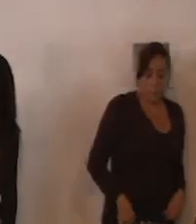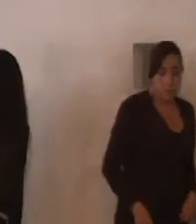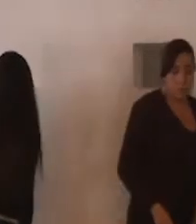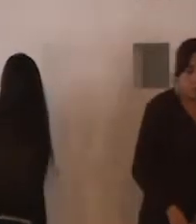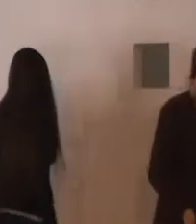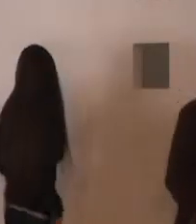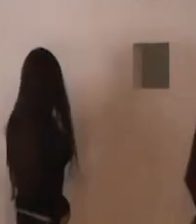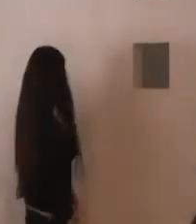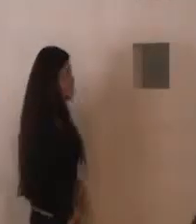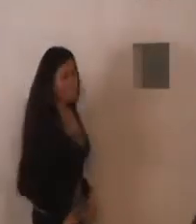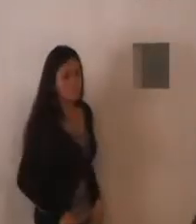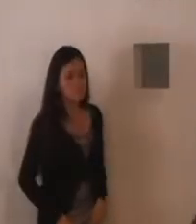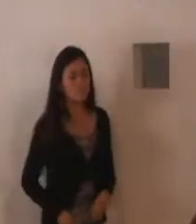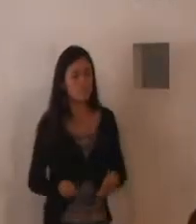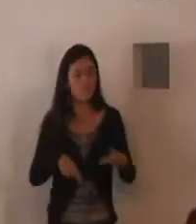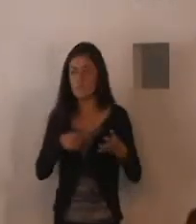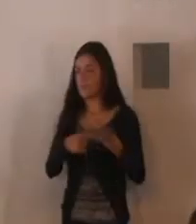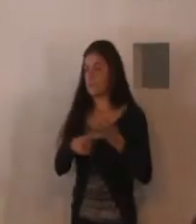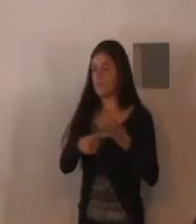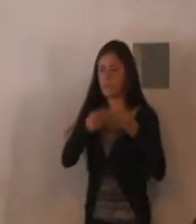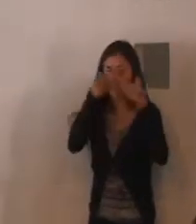y